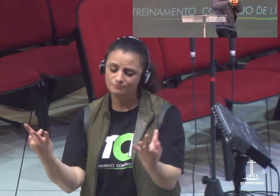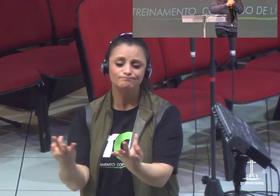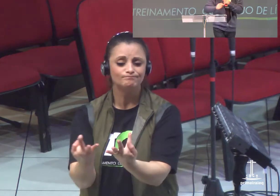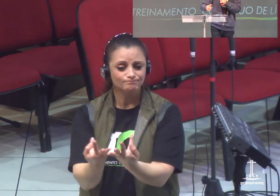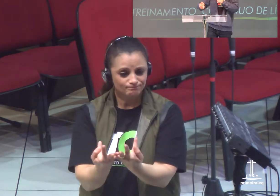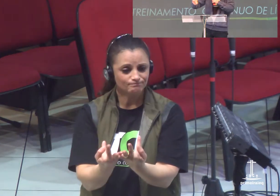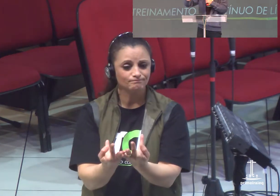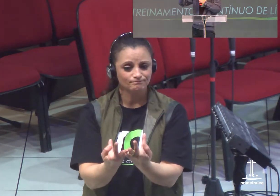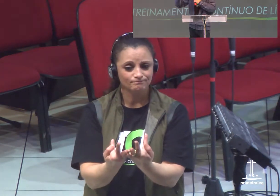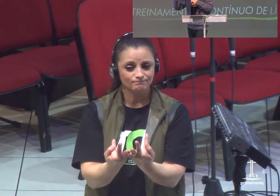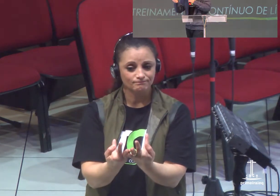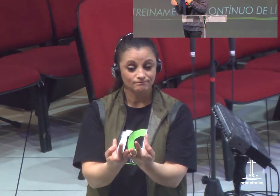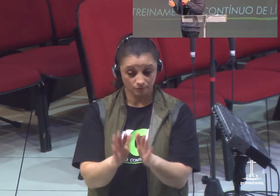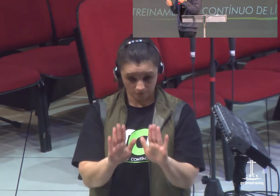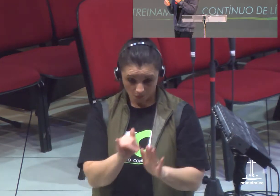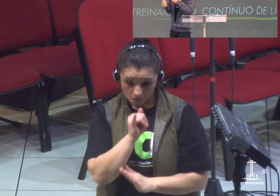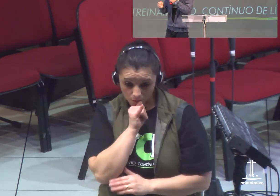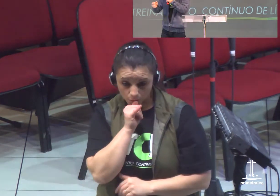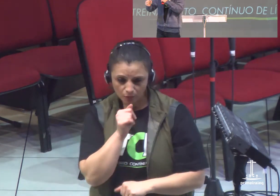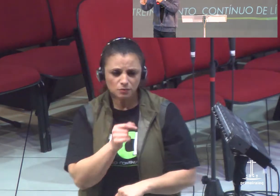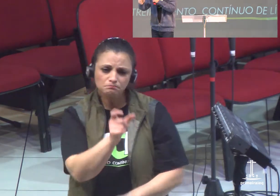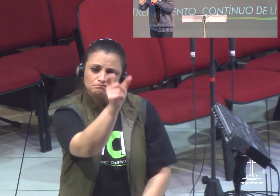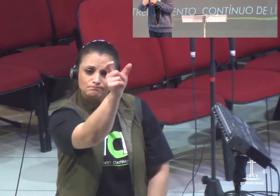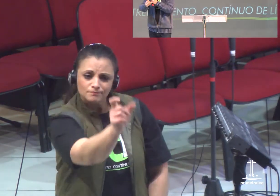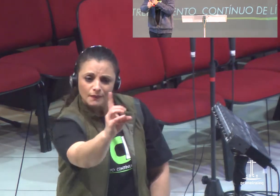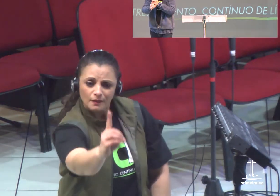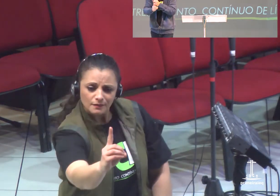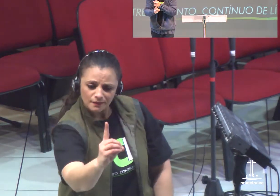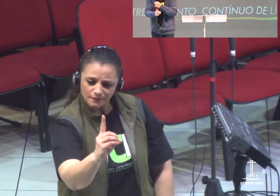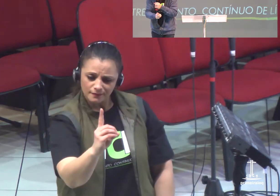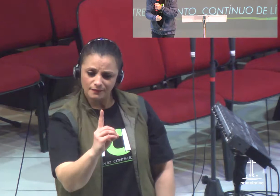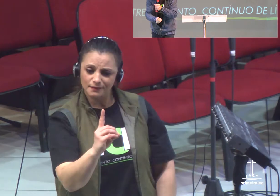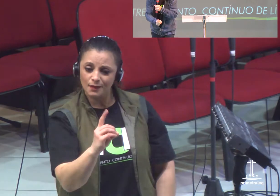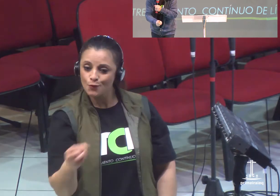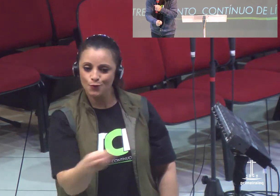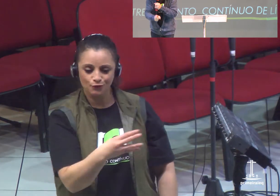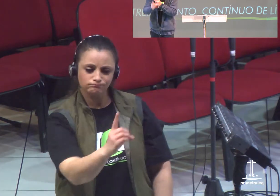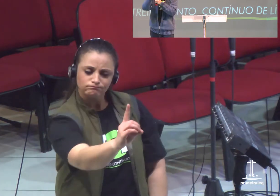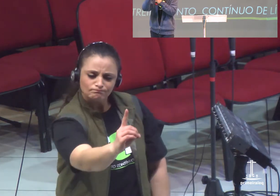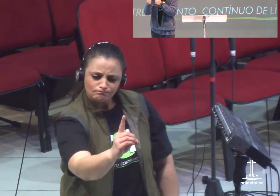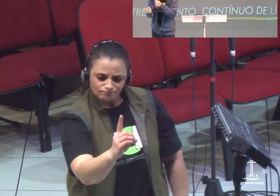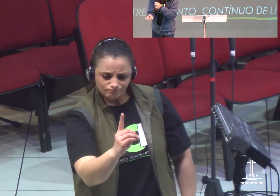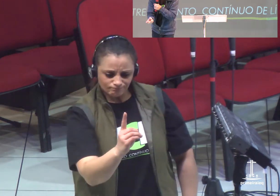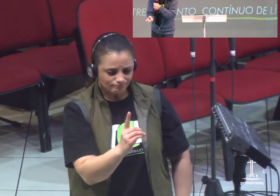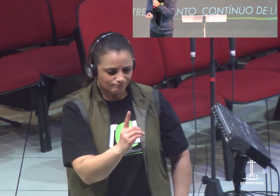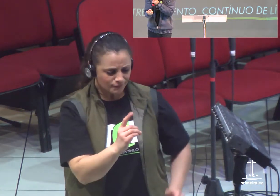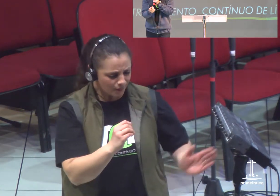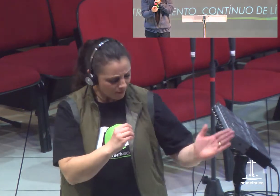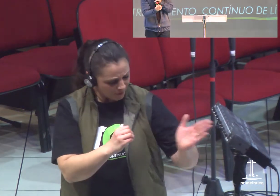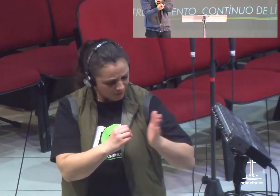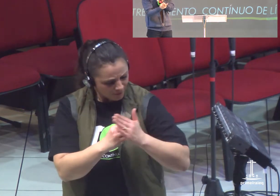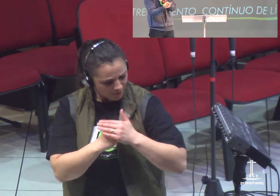É quando alguém chega à igreja, ele tenha um pai espiritual, uma mãe